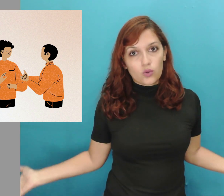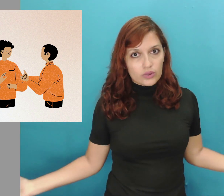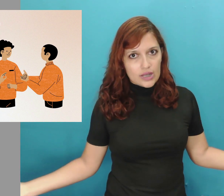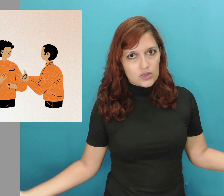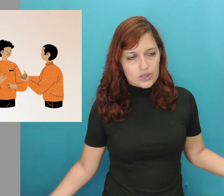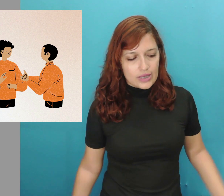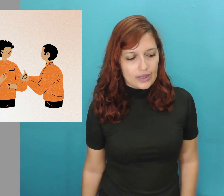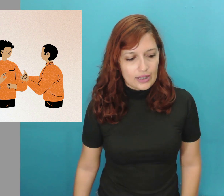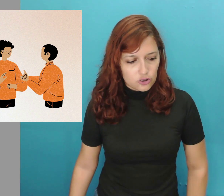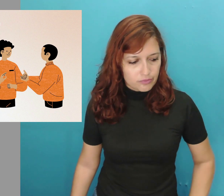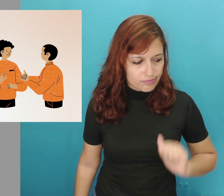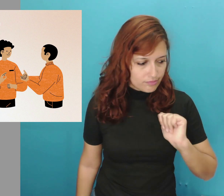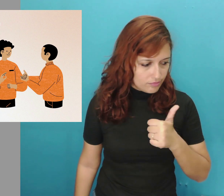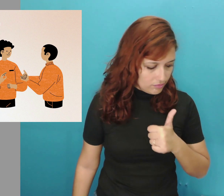toda a sociedade.